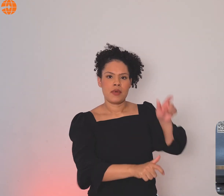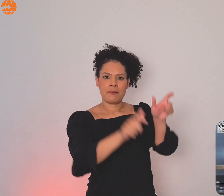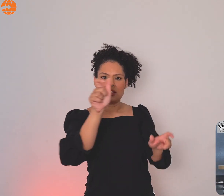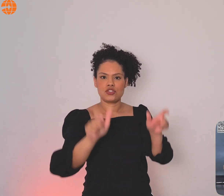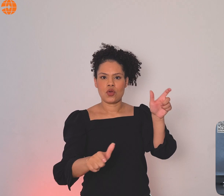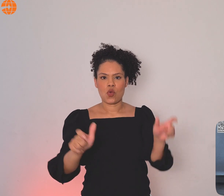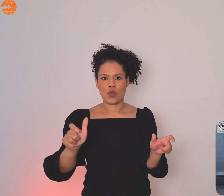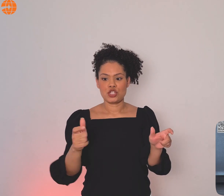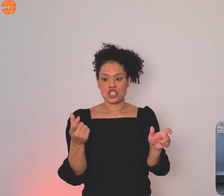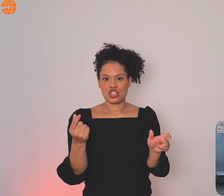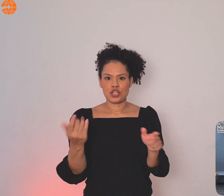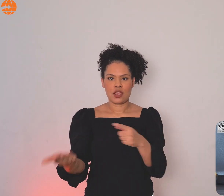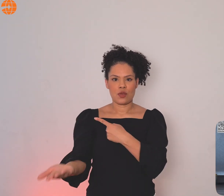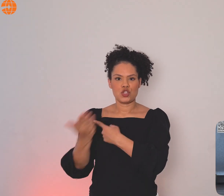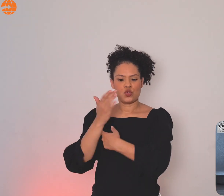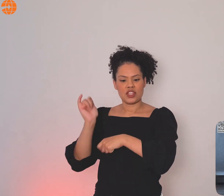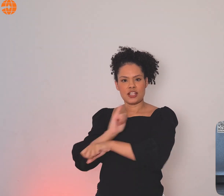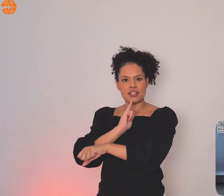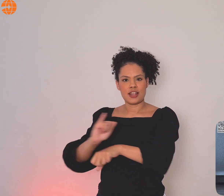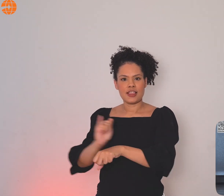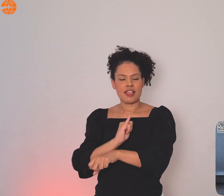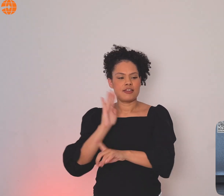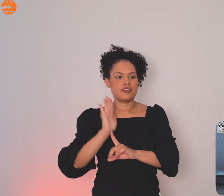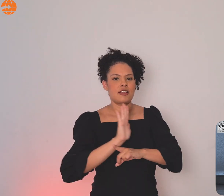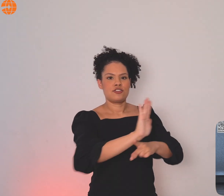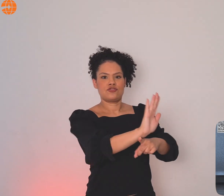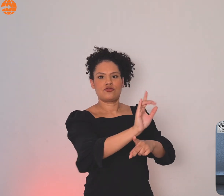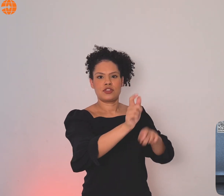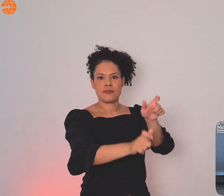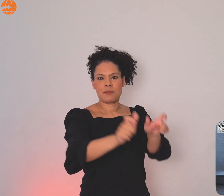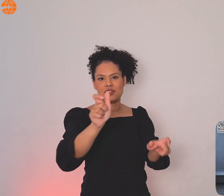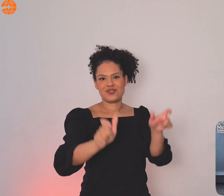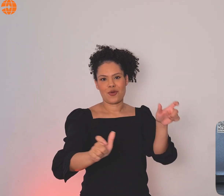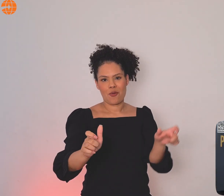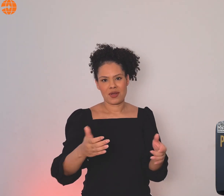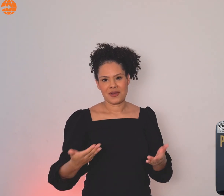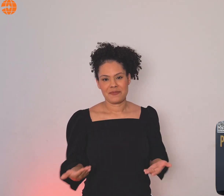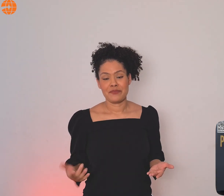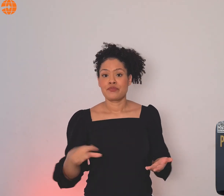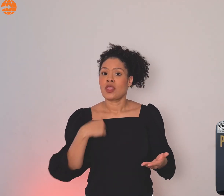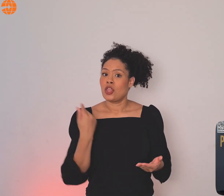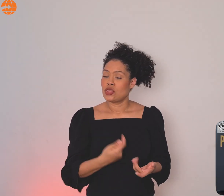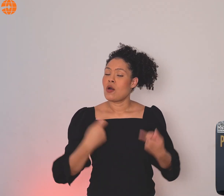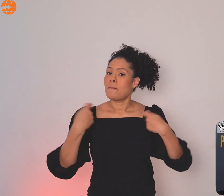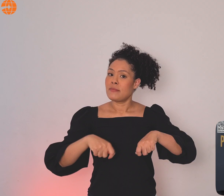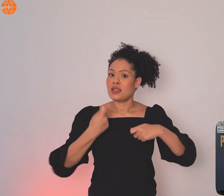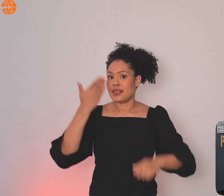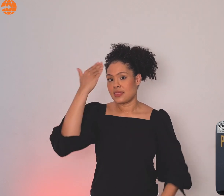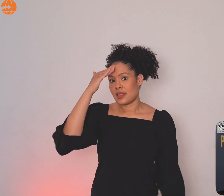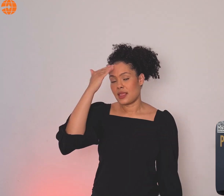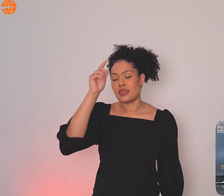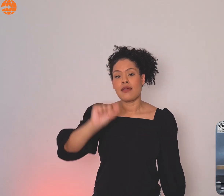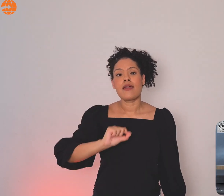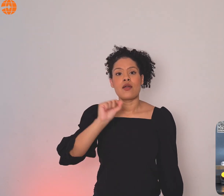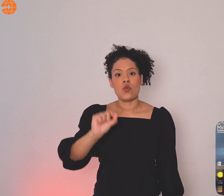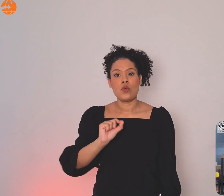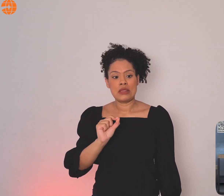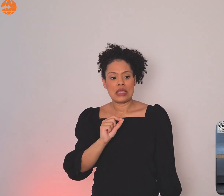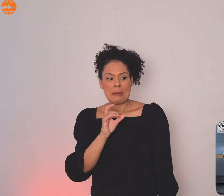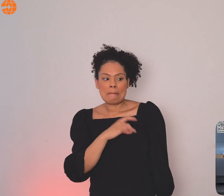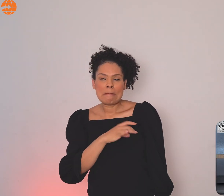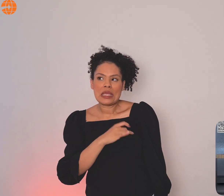Meus amados irmãos, nós precisamos entender que o friozinho na barriga faz parte. Um dia eu